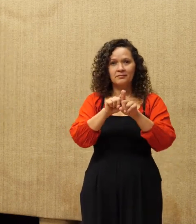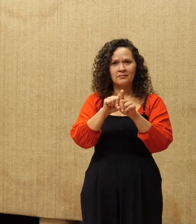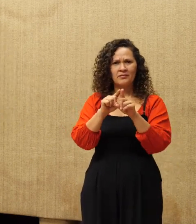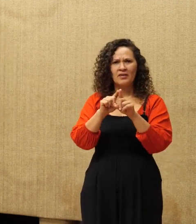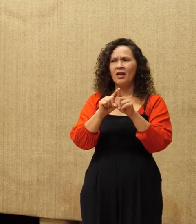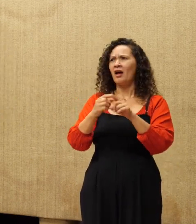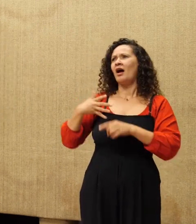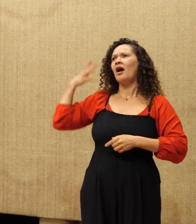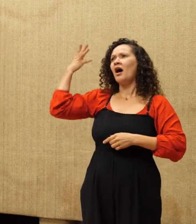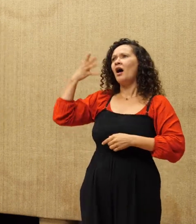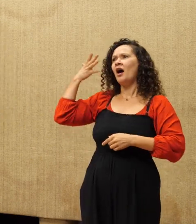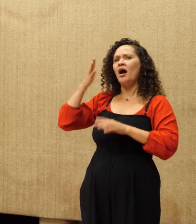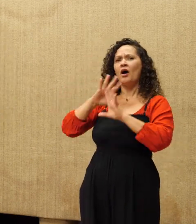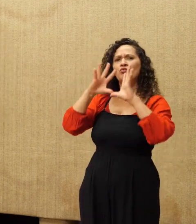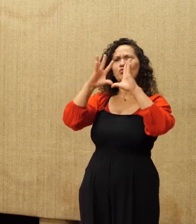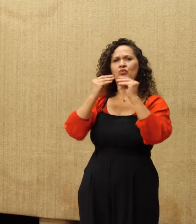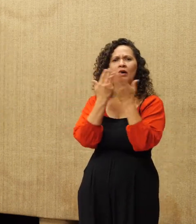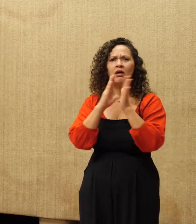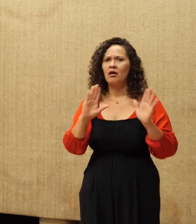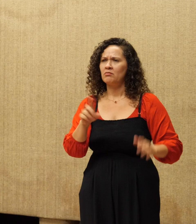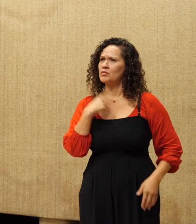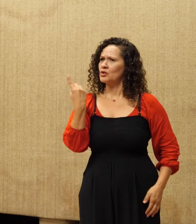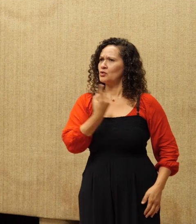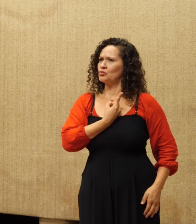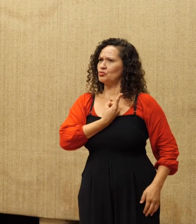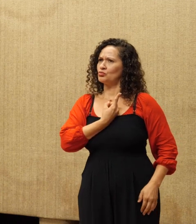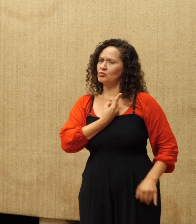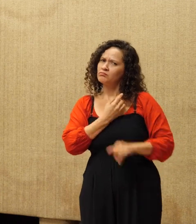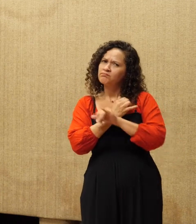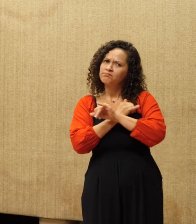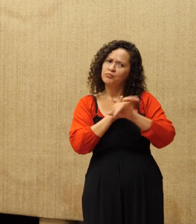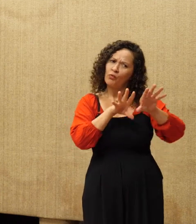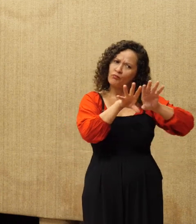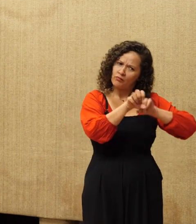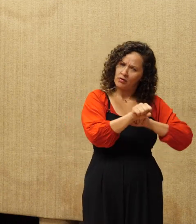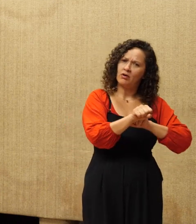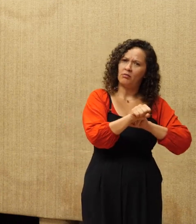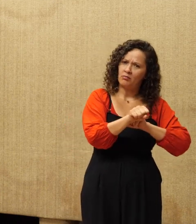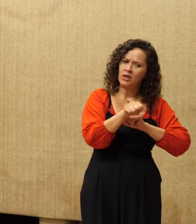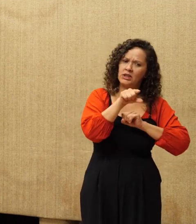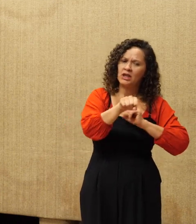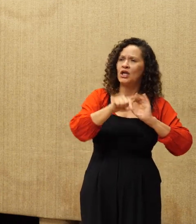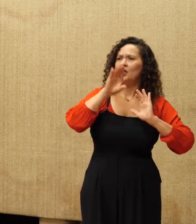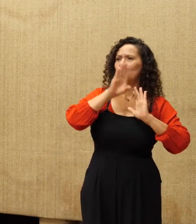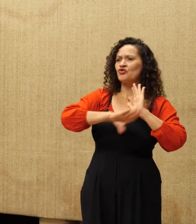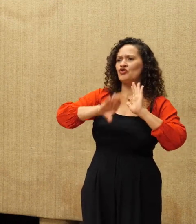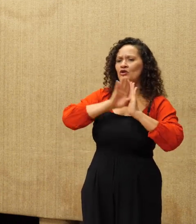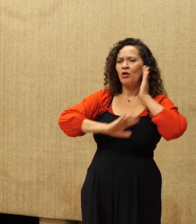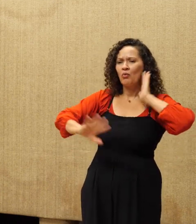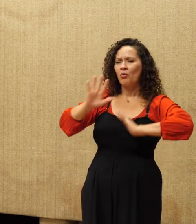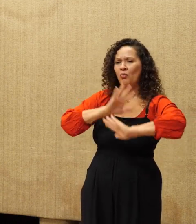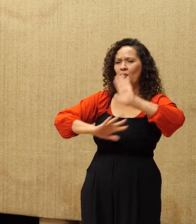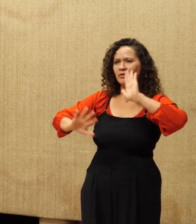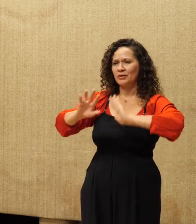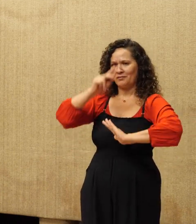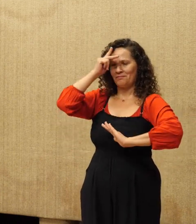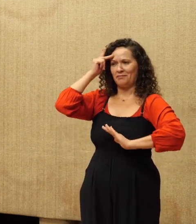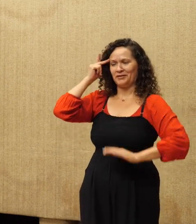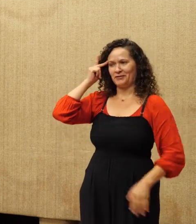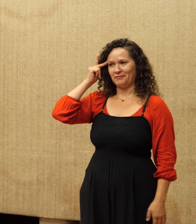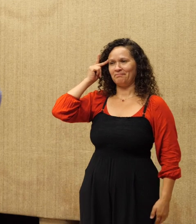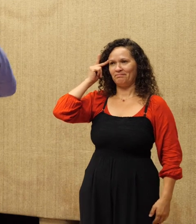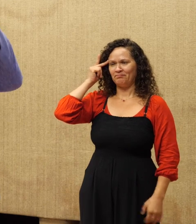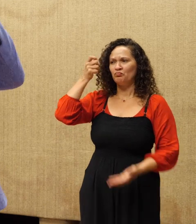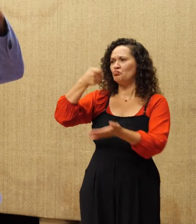com aquele discurso de que nós damos uma formação onde desumaniza o humano, né?